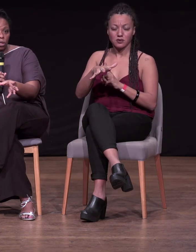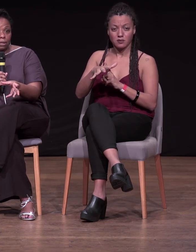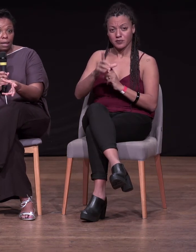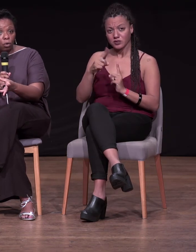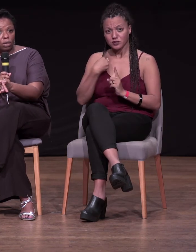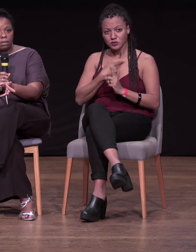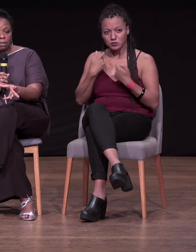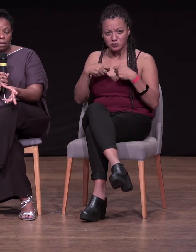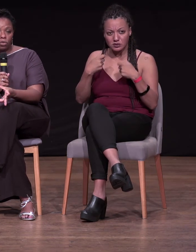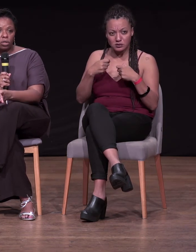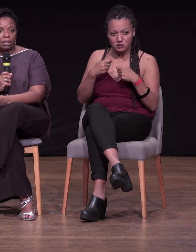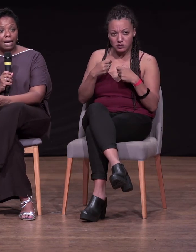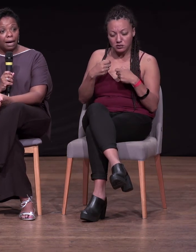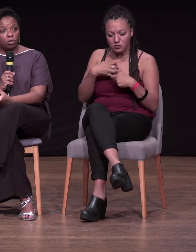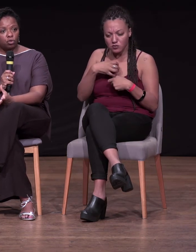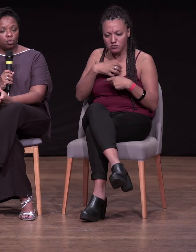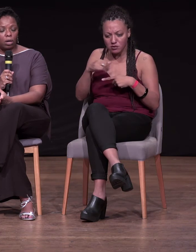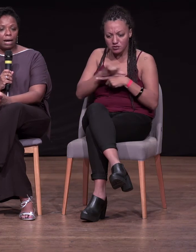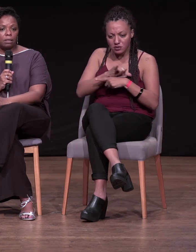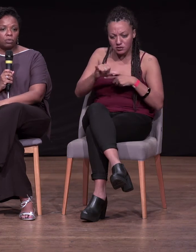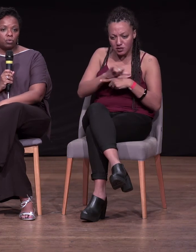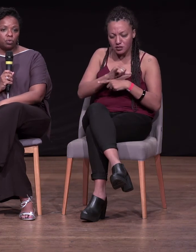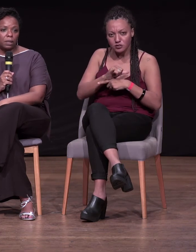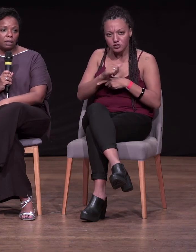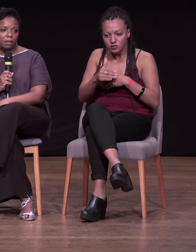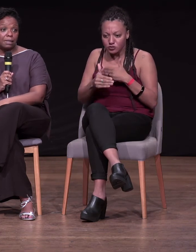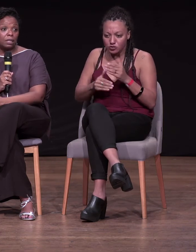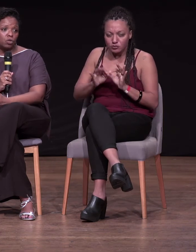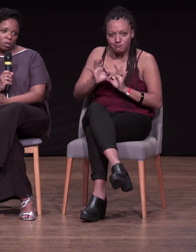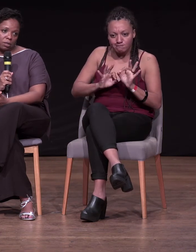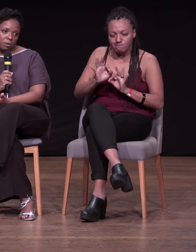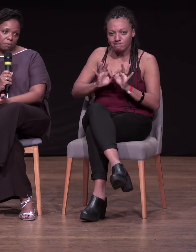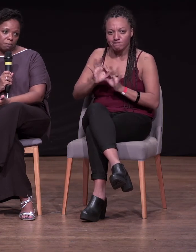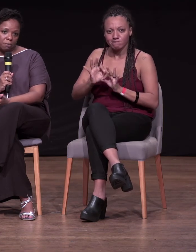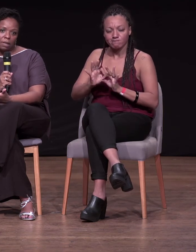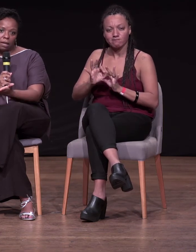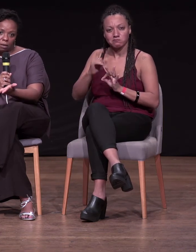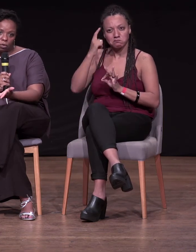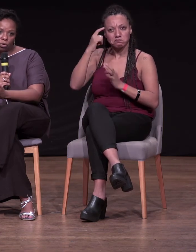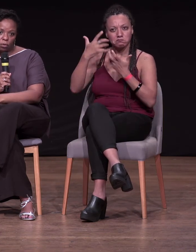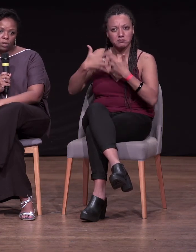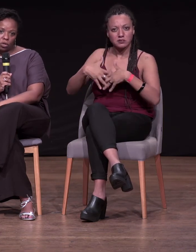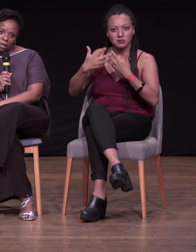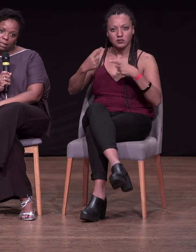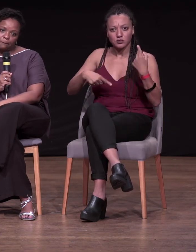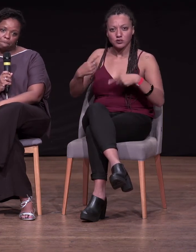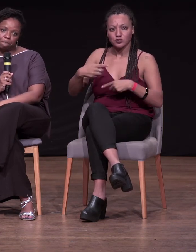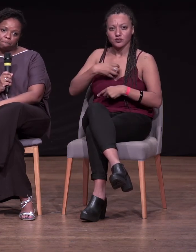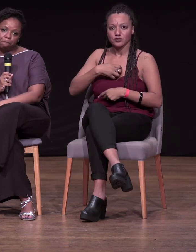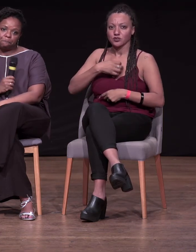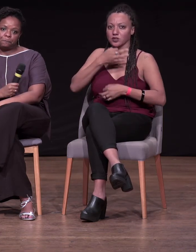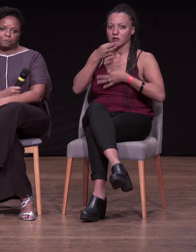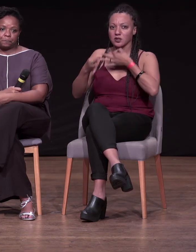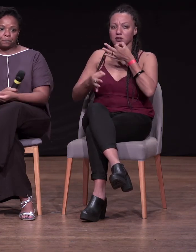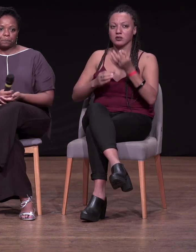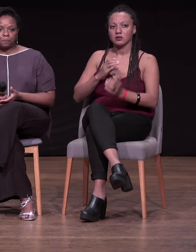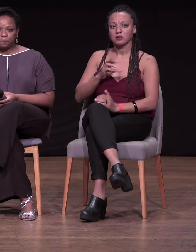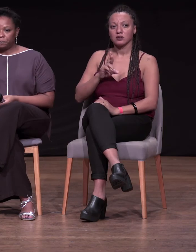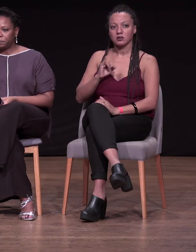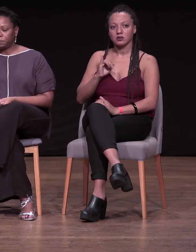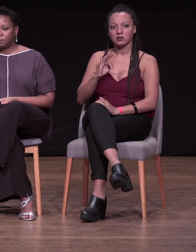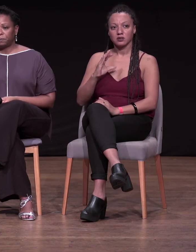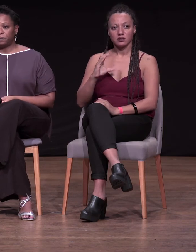maneiras de reconhecer, de ligar e de tocar isso de maneiras críticas. Né? É o que eu imaginaria.